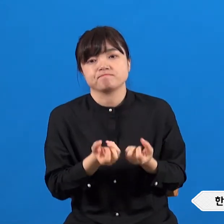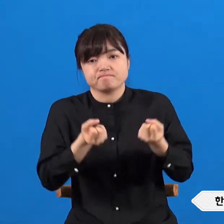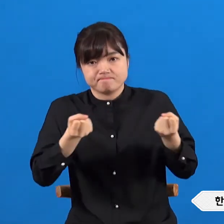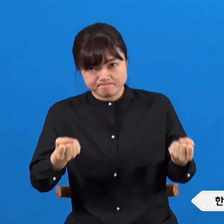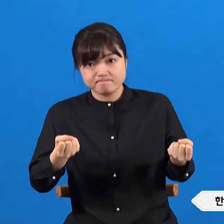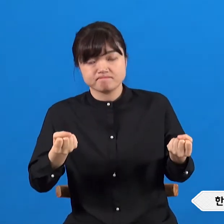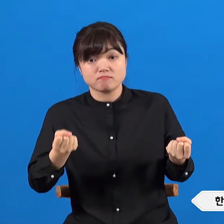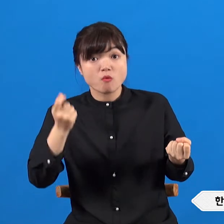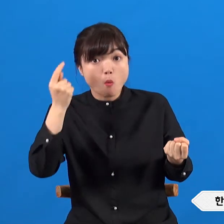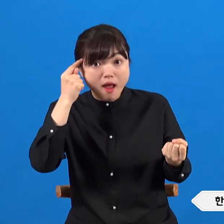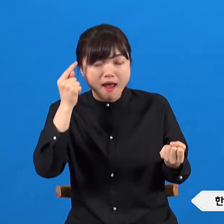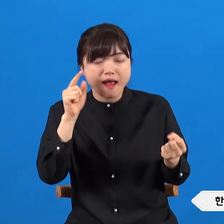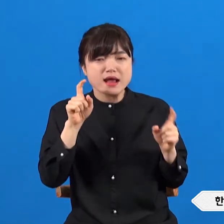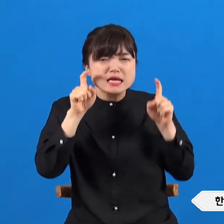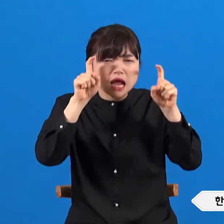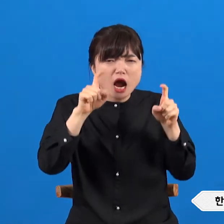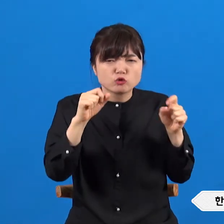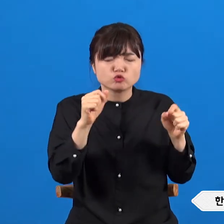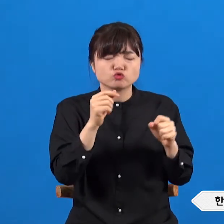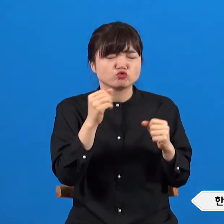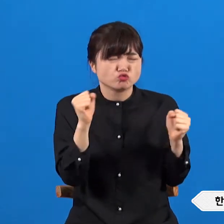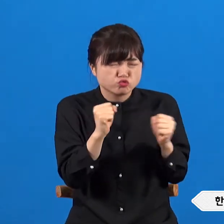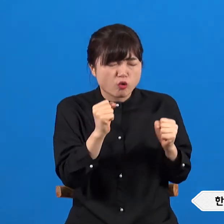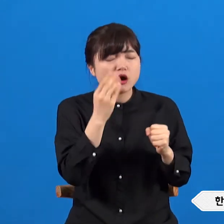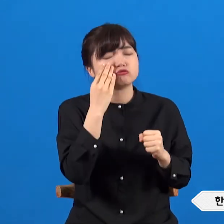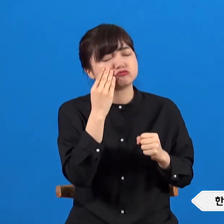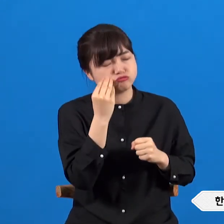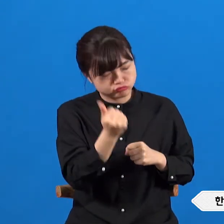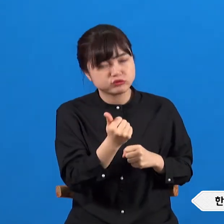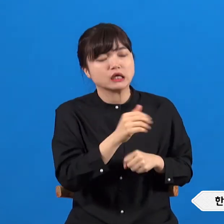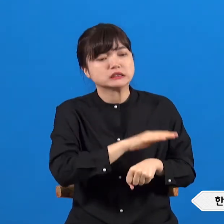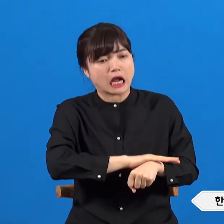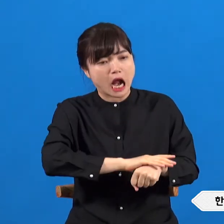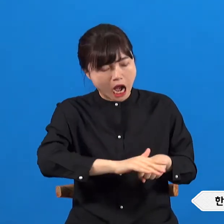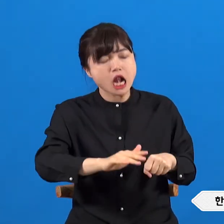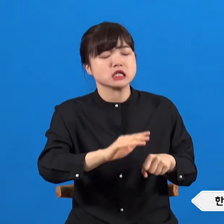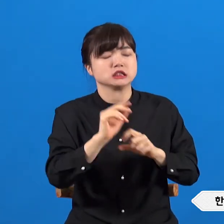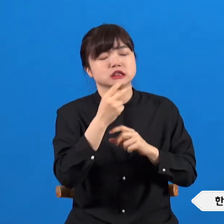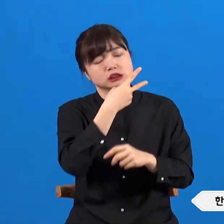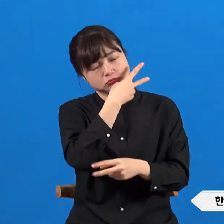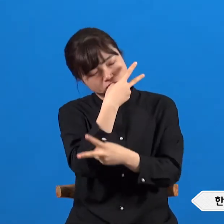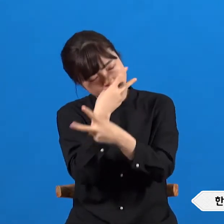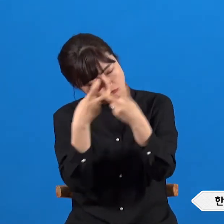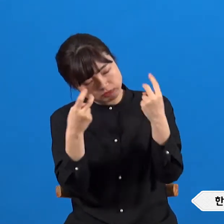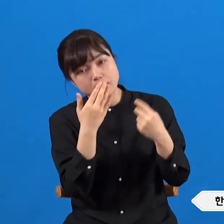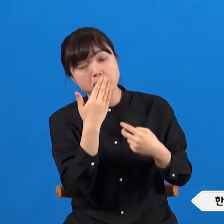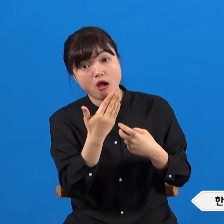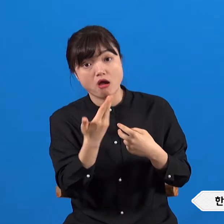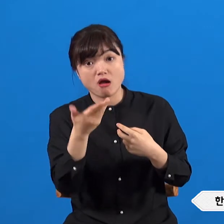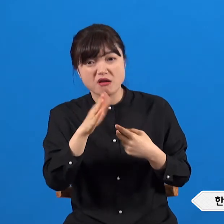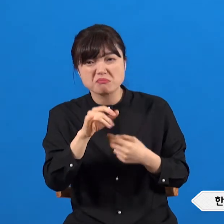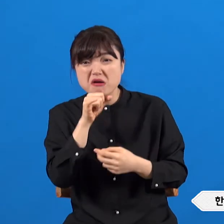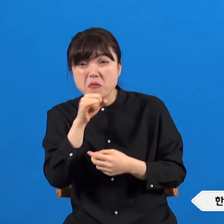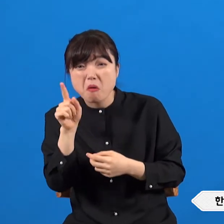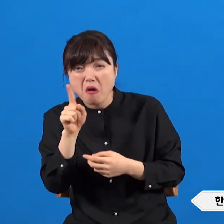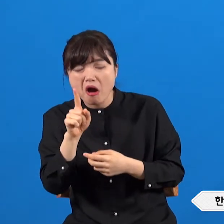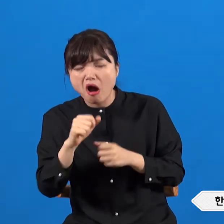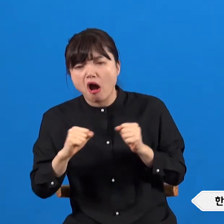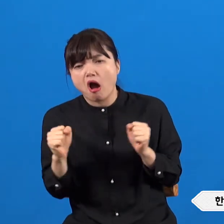됩니다. 양은 추위에 익숙하기 때문에 탁 트인 곳에서도 잘 자지만은